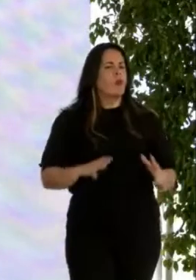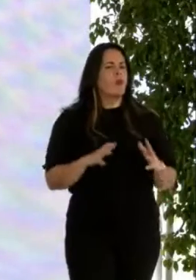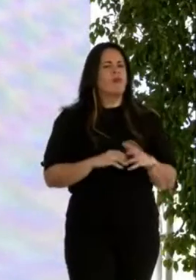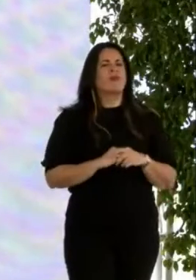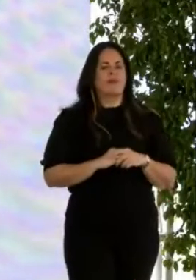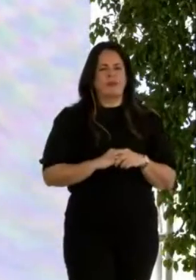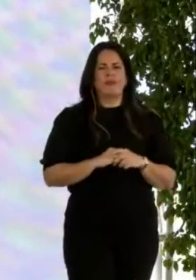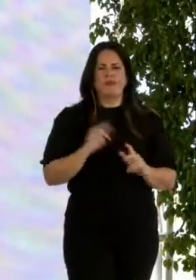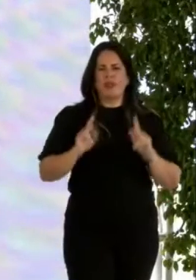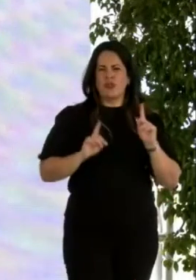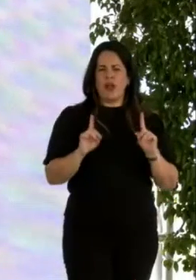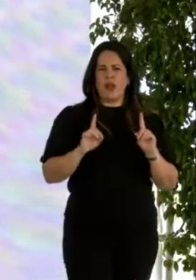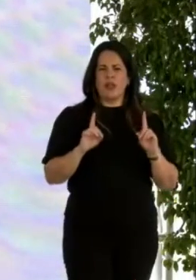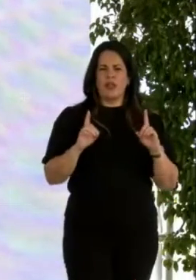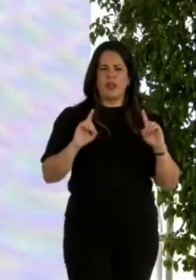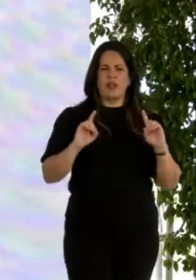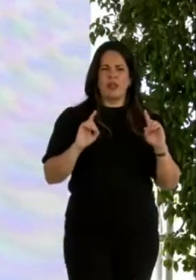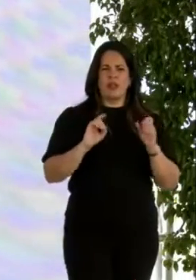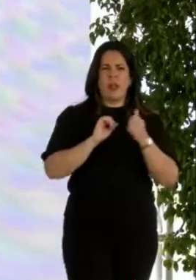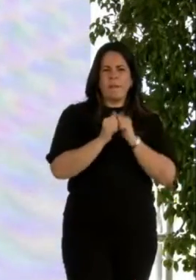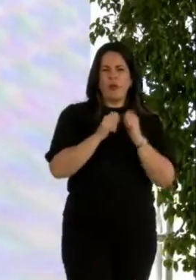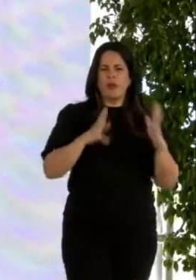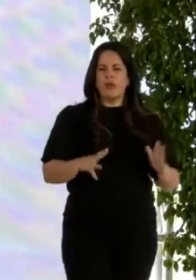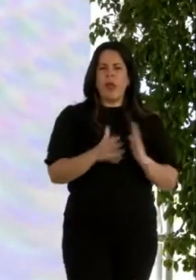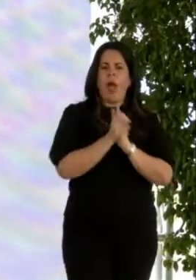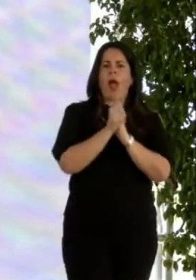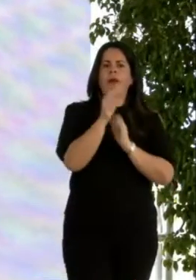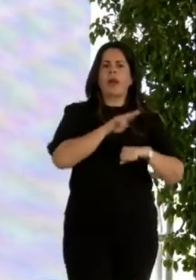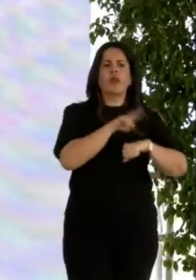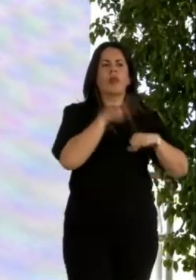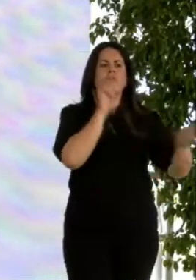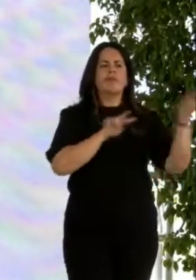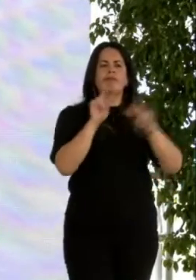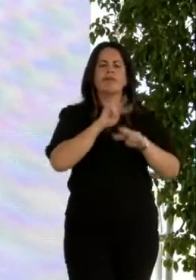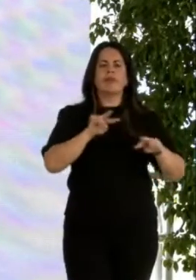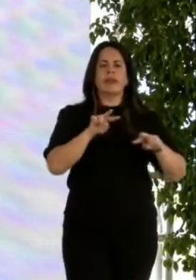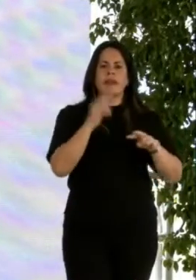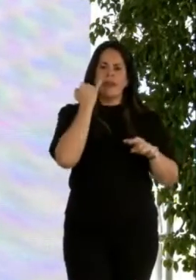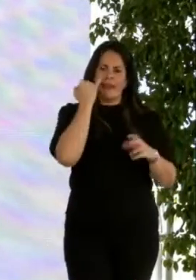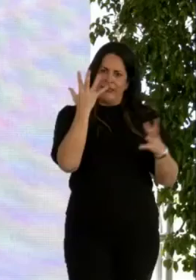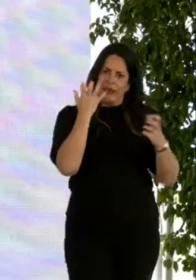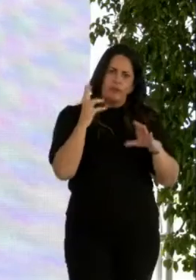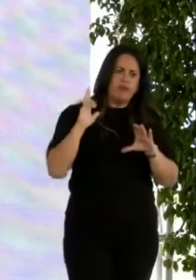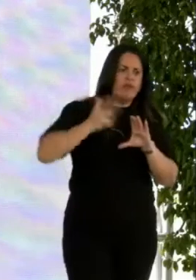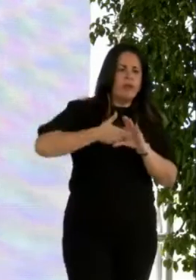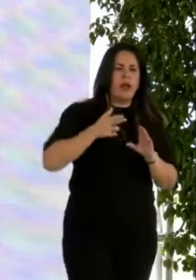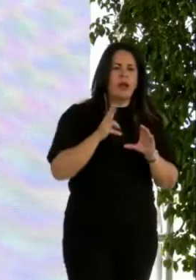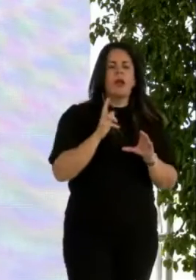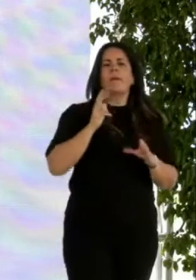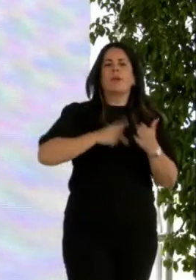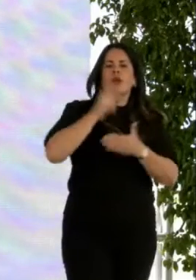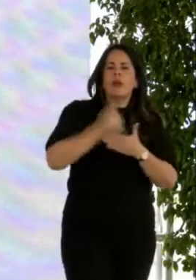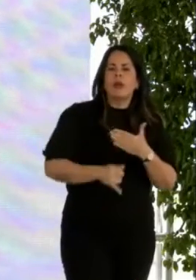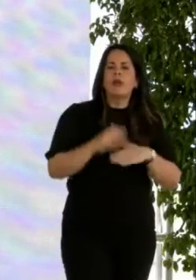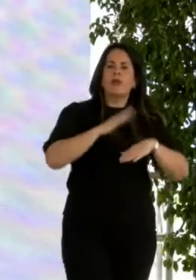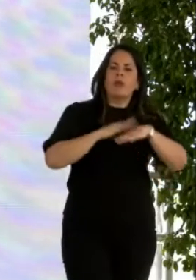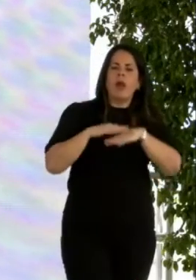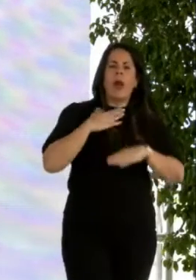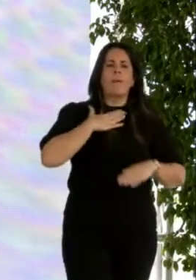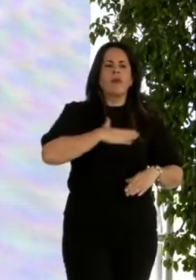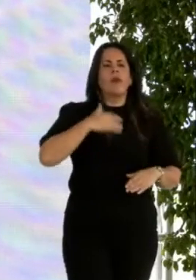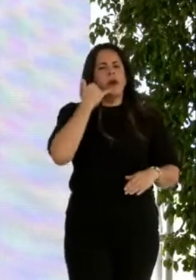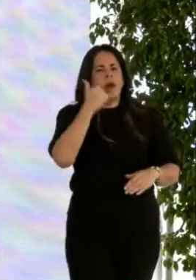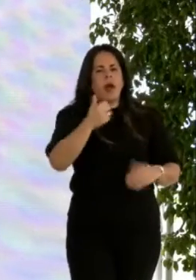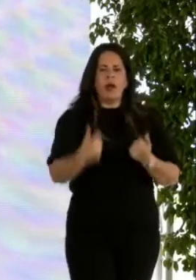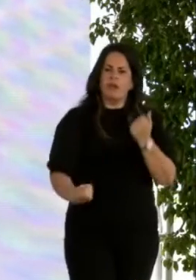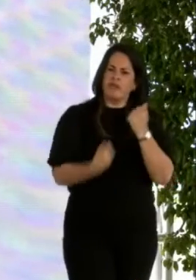tenga deportistas, expertos de la naturaleza, todos los que quieran ser parte de este proyecto. Esto es un llamado a que nos llamen y nos ayuden, porque